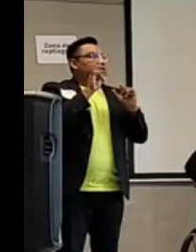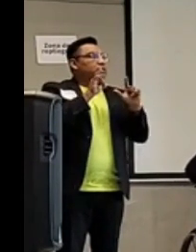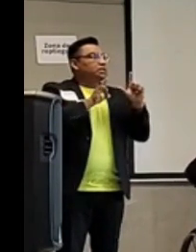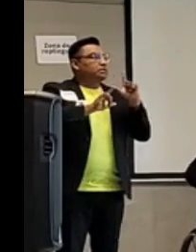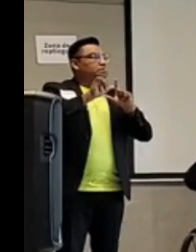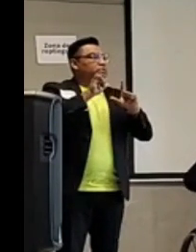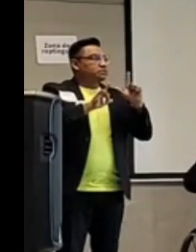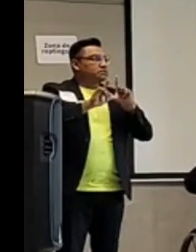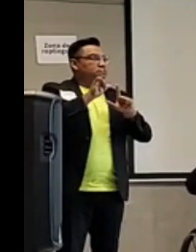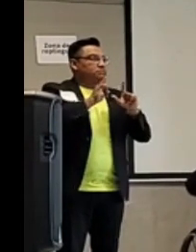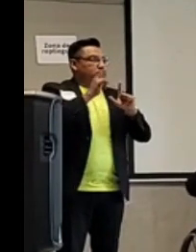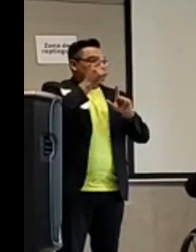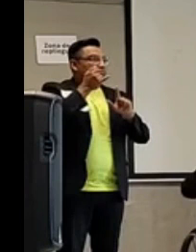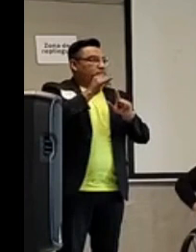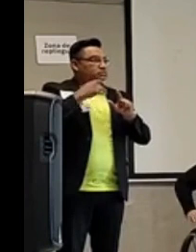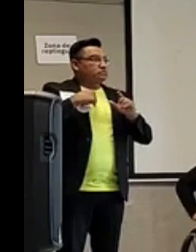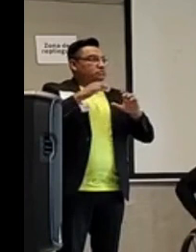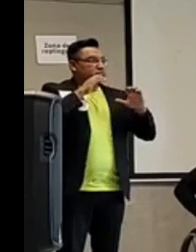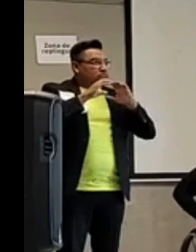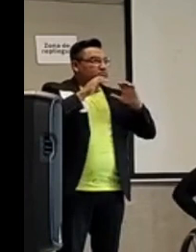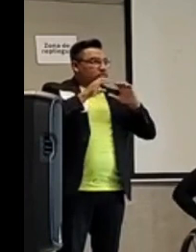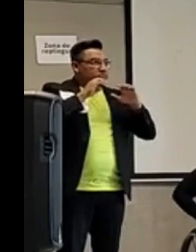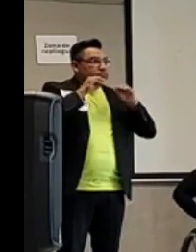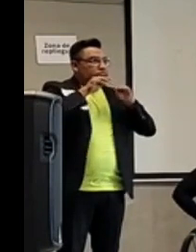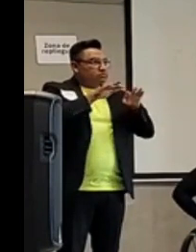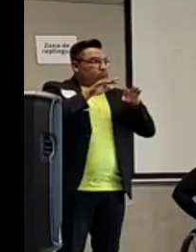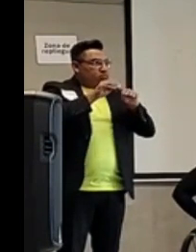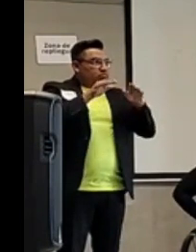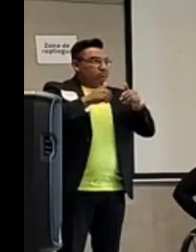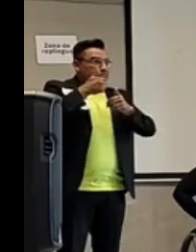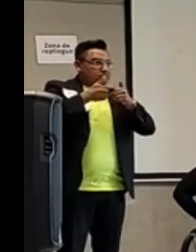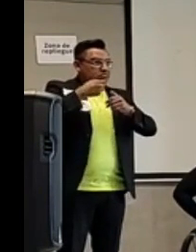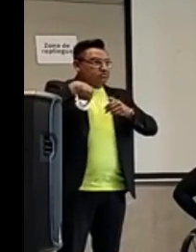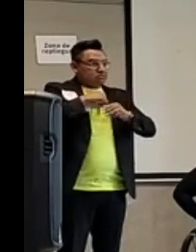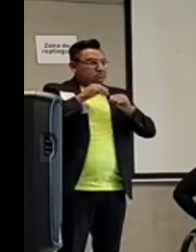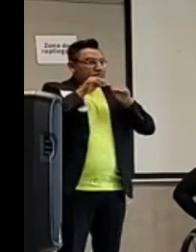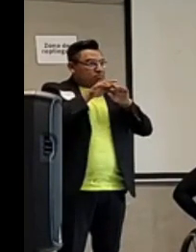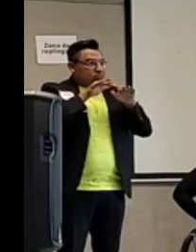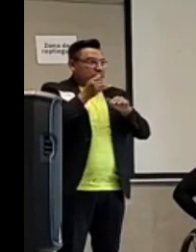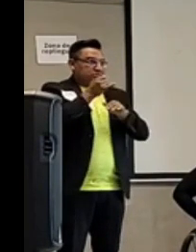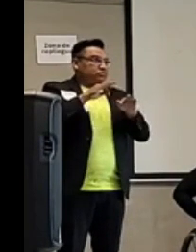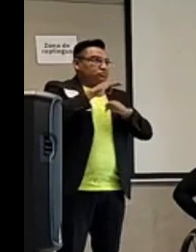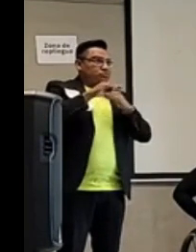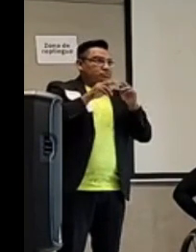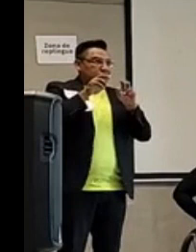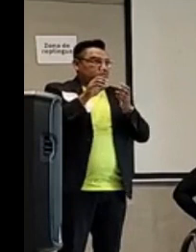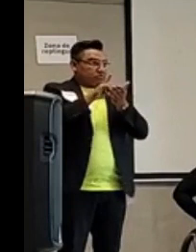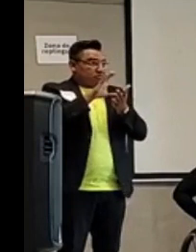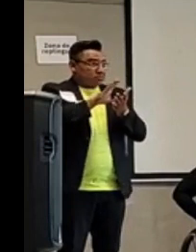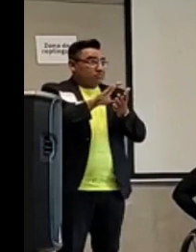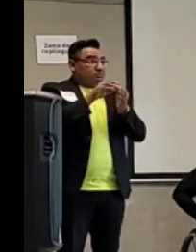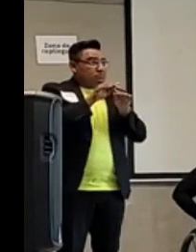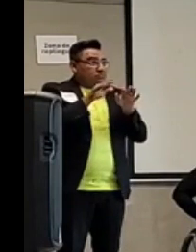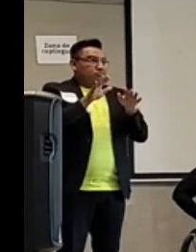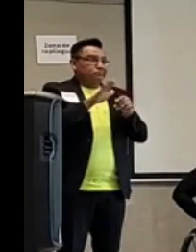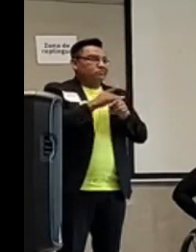indispensables para la difusión de este concurso y de todo lo que tiene que ver con personas con discapacidad porque siempre nos